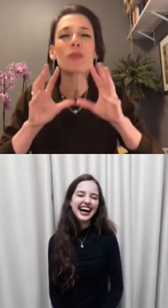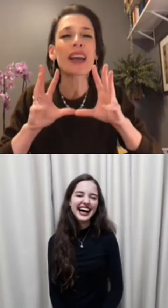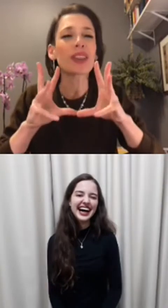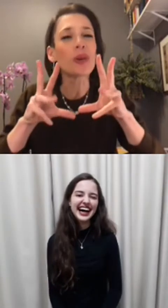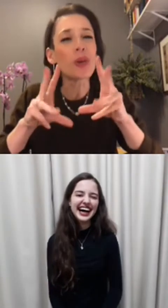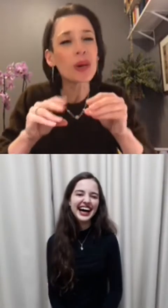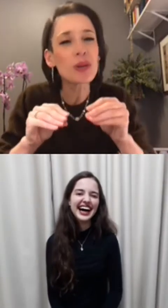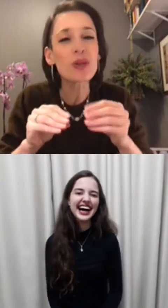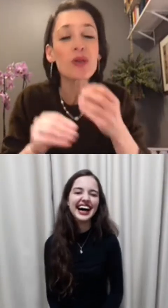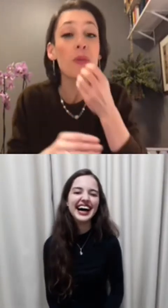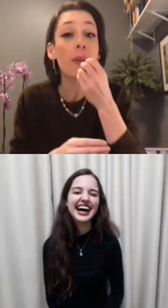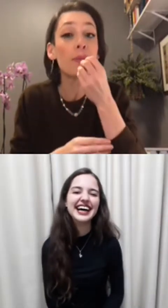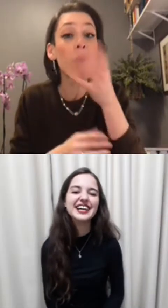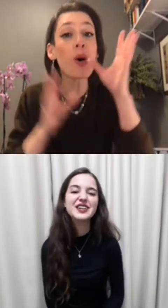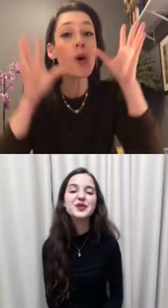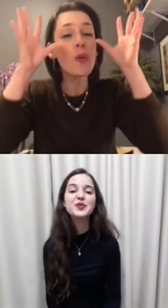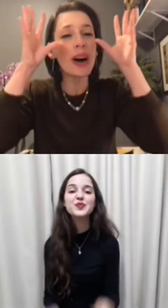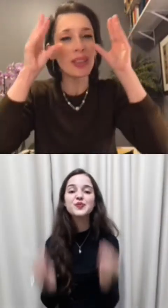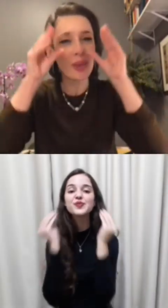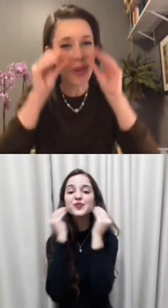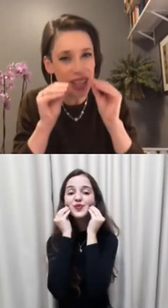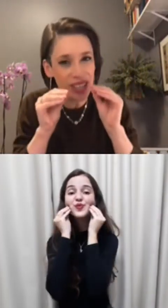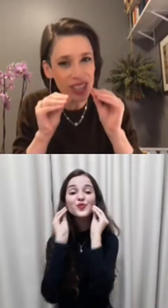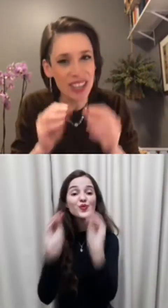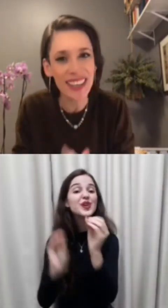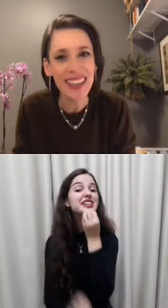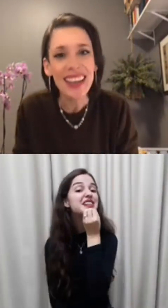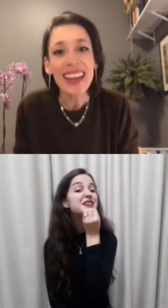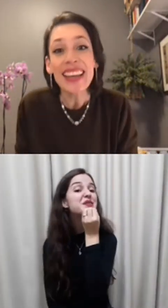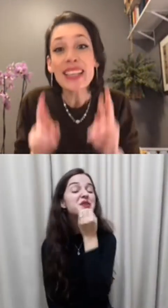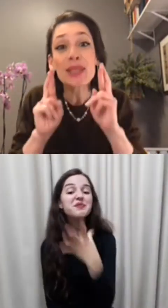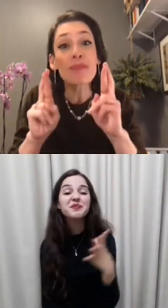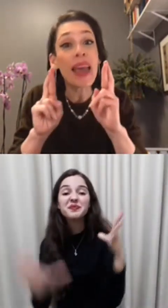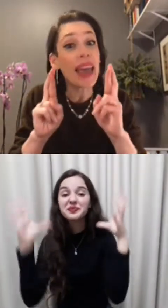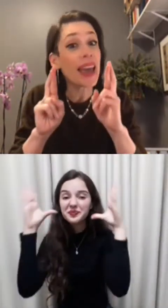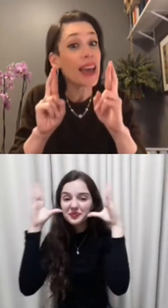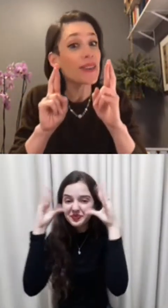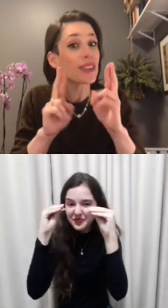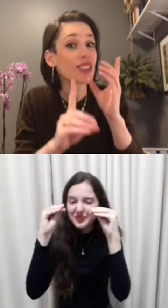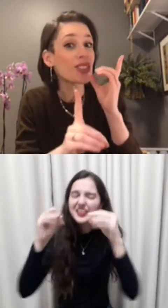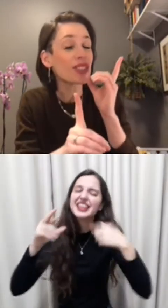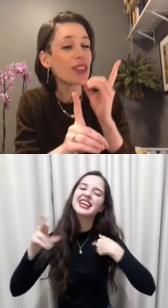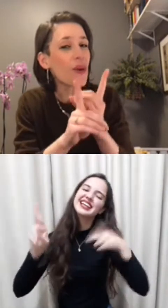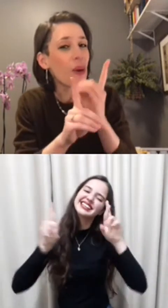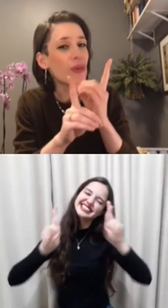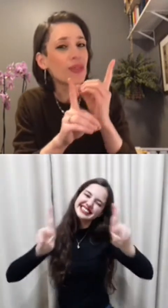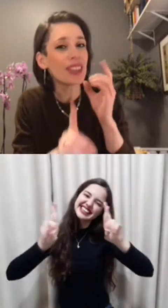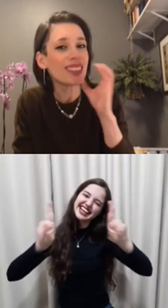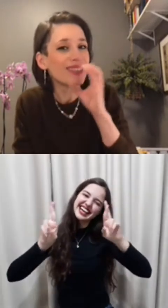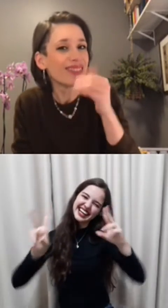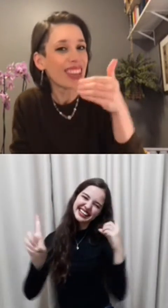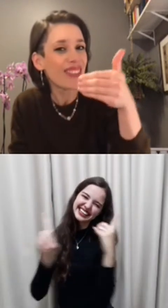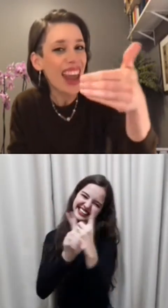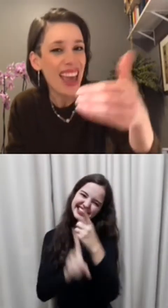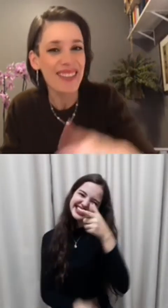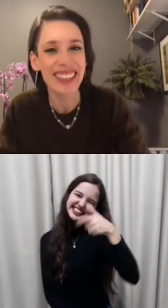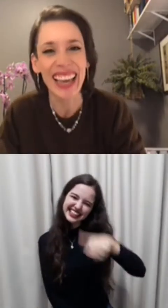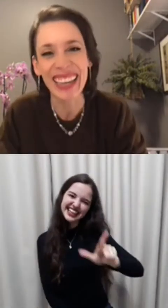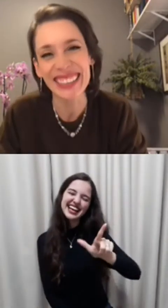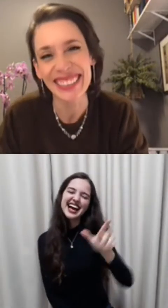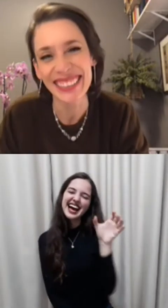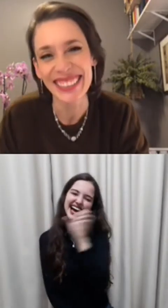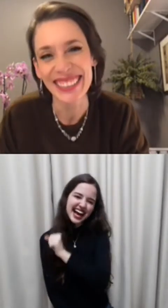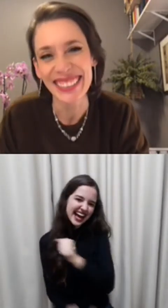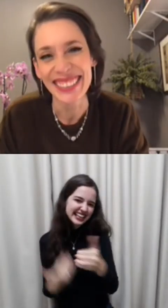Beijos para todos, uma boa noite e espero que a gente se encontre em breve,